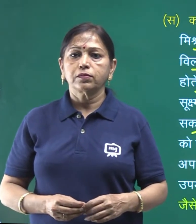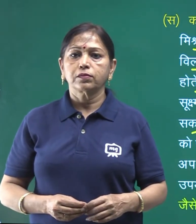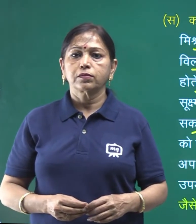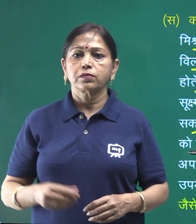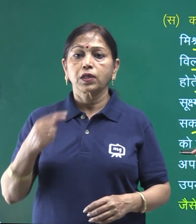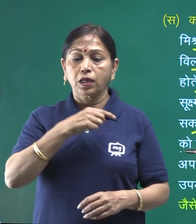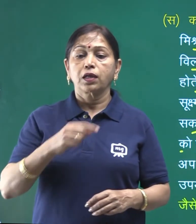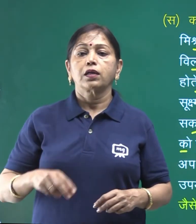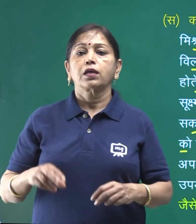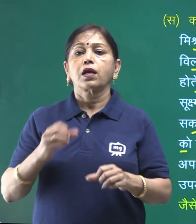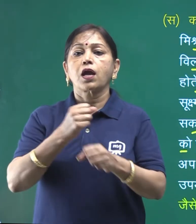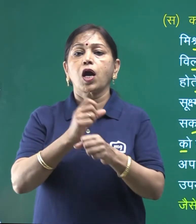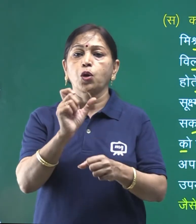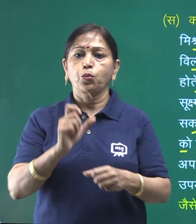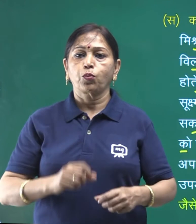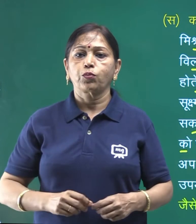इनके घटकों को